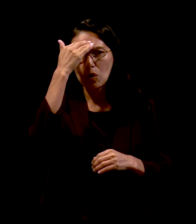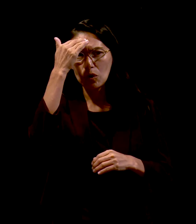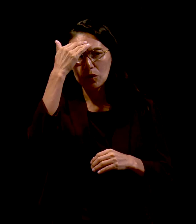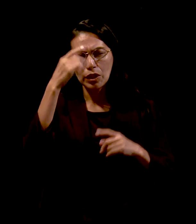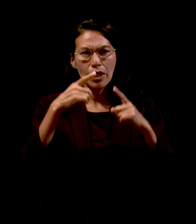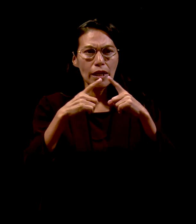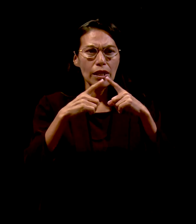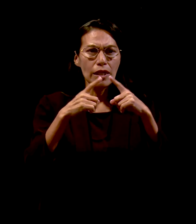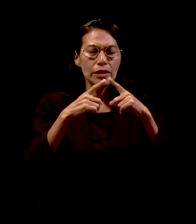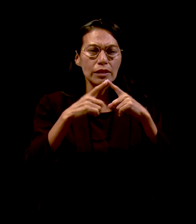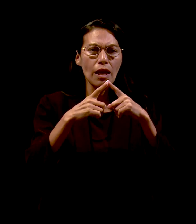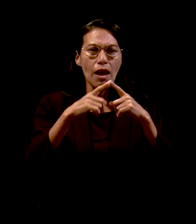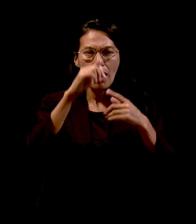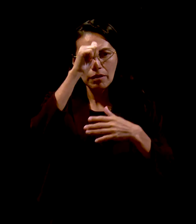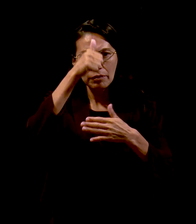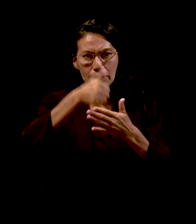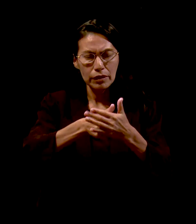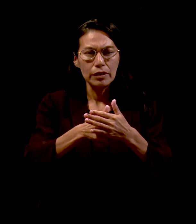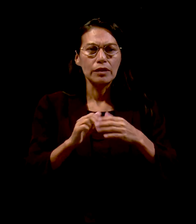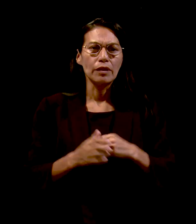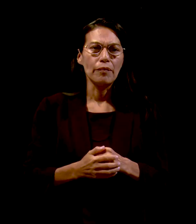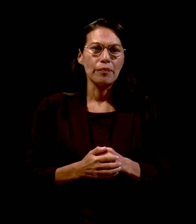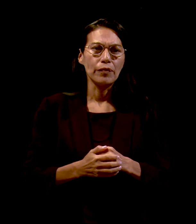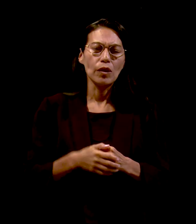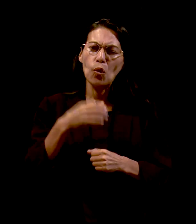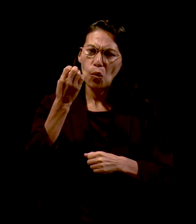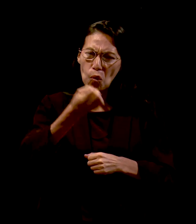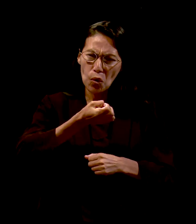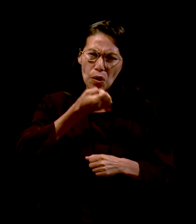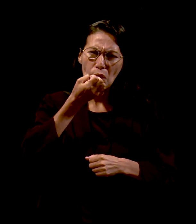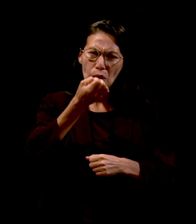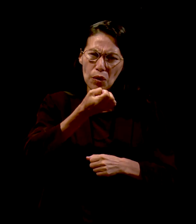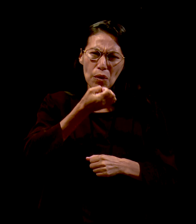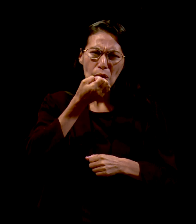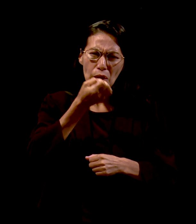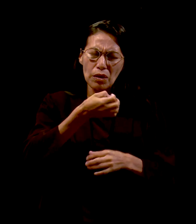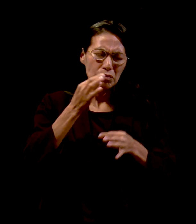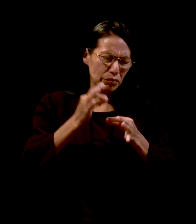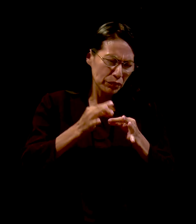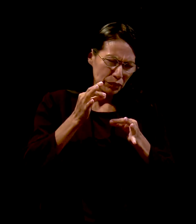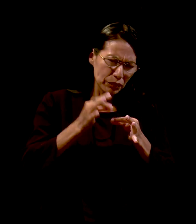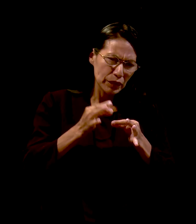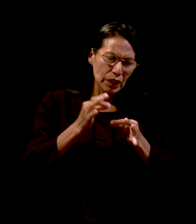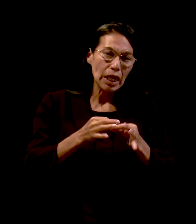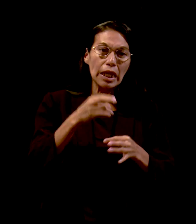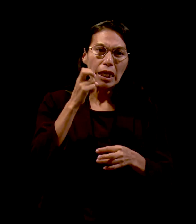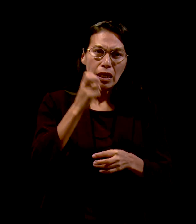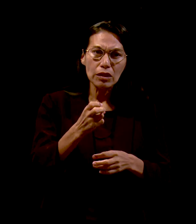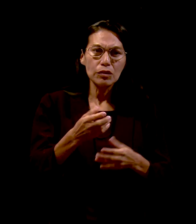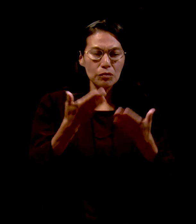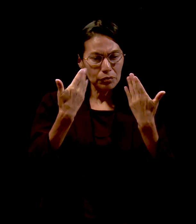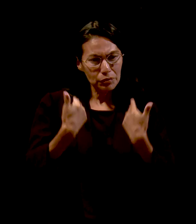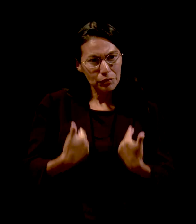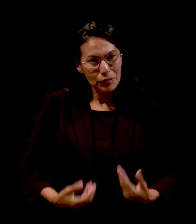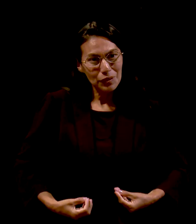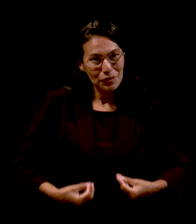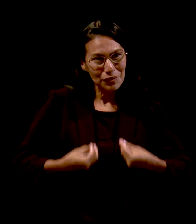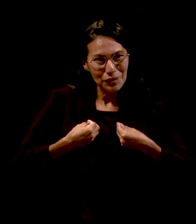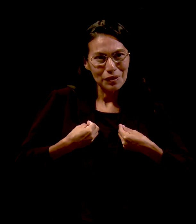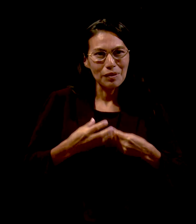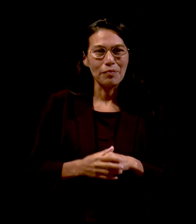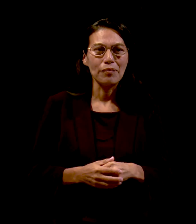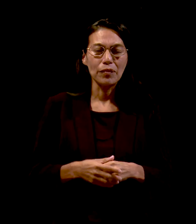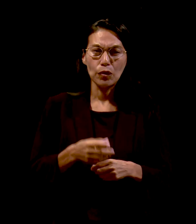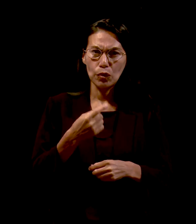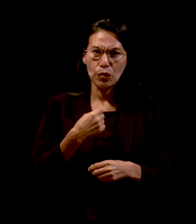perfeccionó mi conocimiento de la oración y se ha convertido en mi estilo de vida no concibo